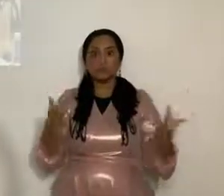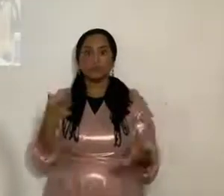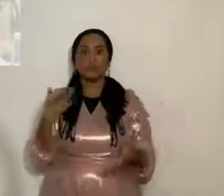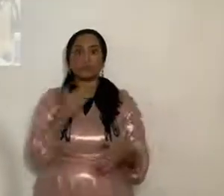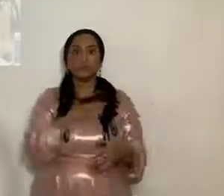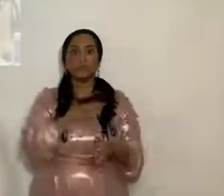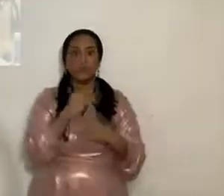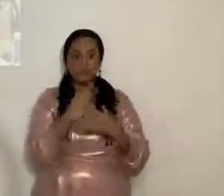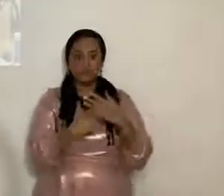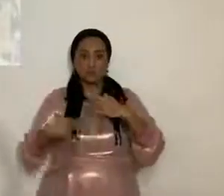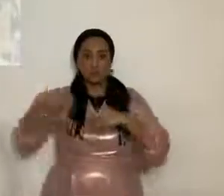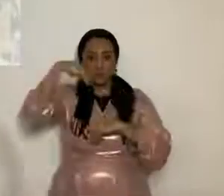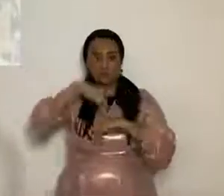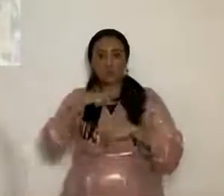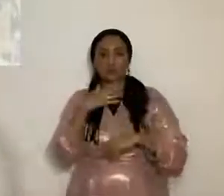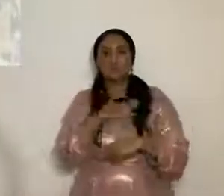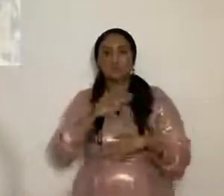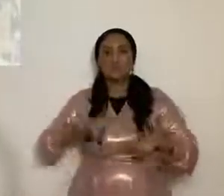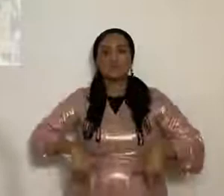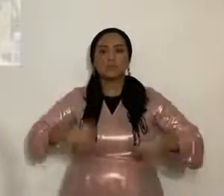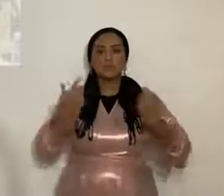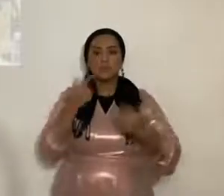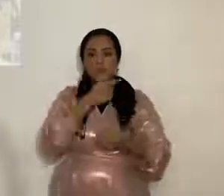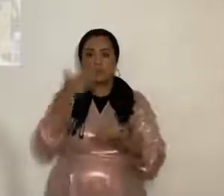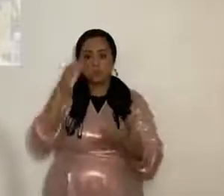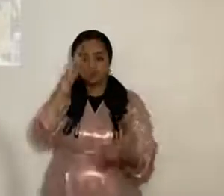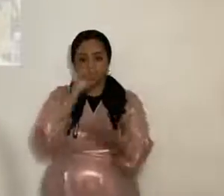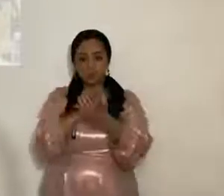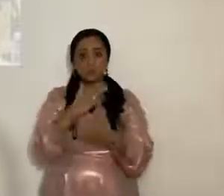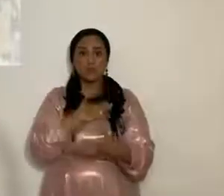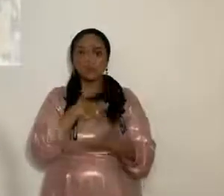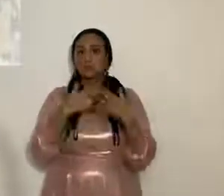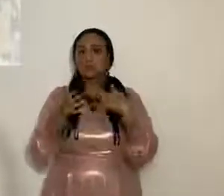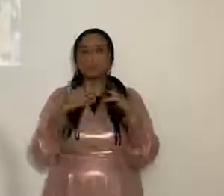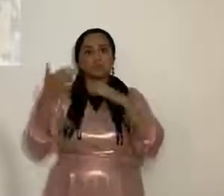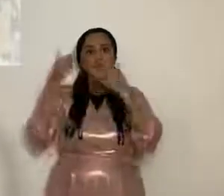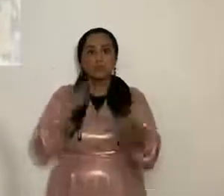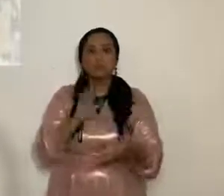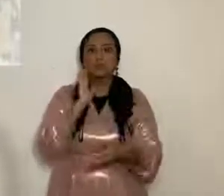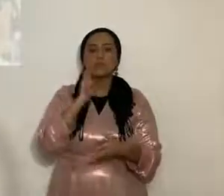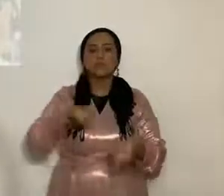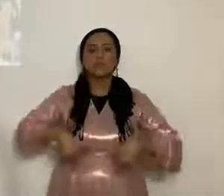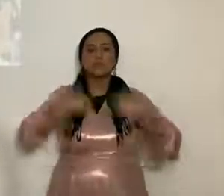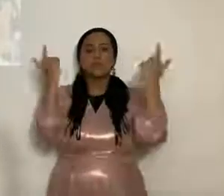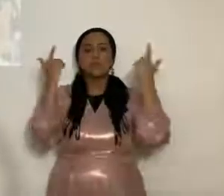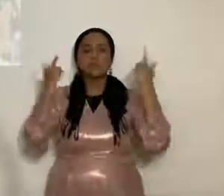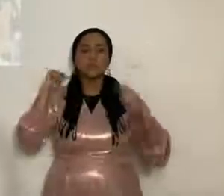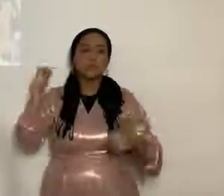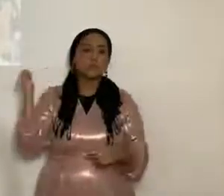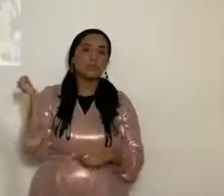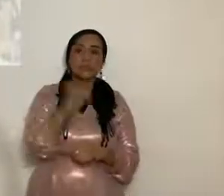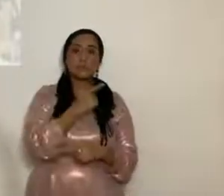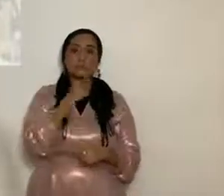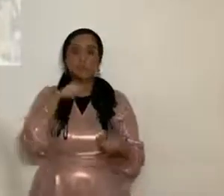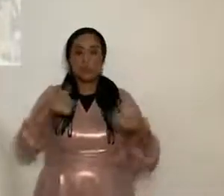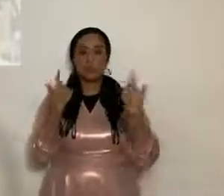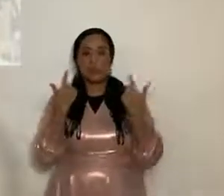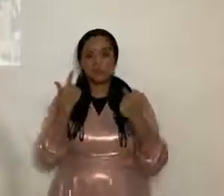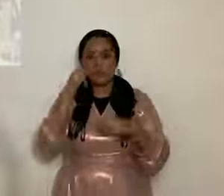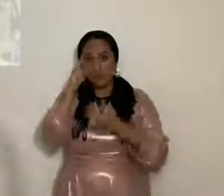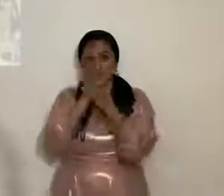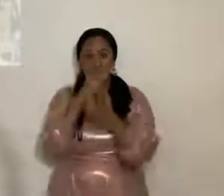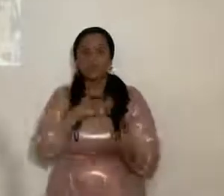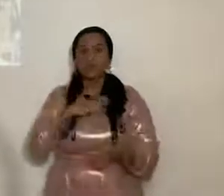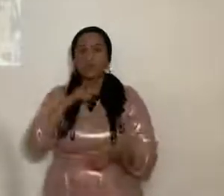la resurrección y la vida. El que cree en mí, aunque esté muerto, vivirá. Y todo aquel que vive y cree en mí,